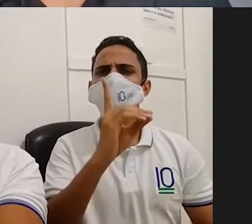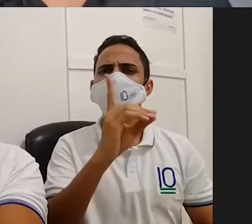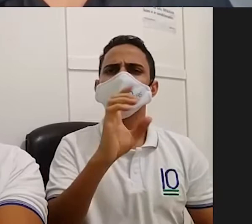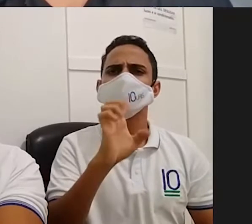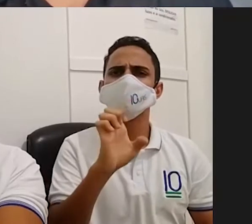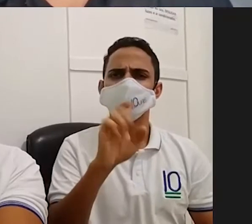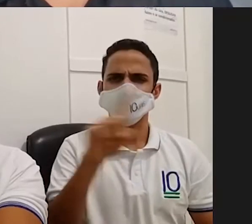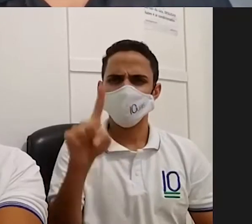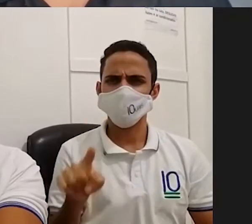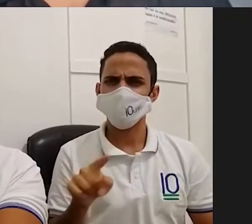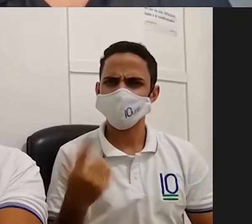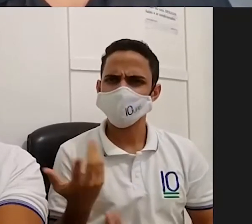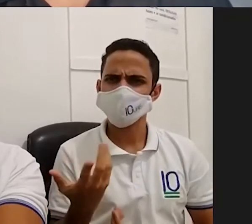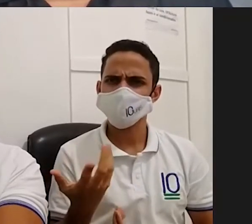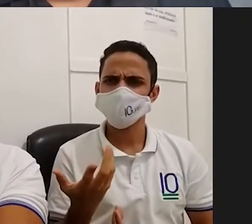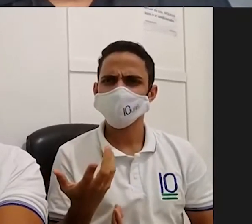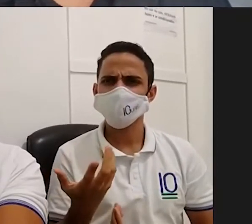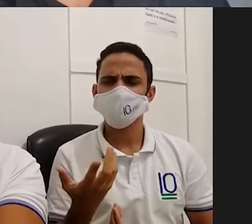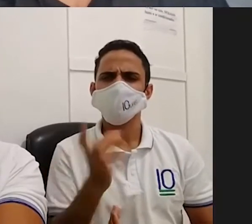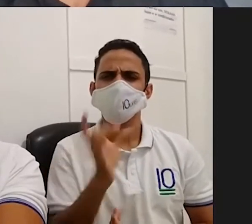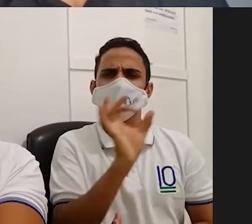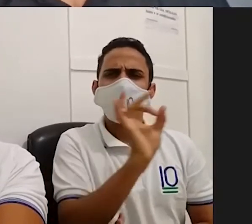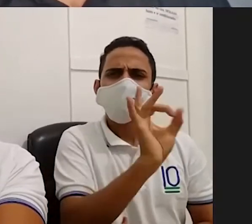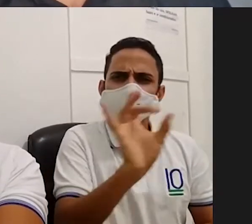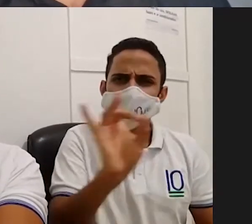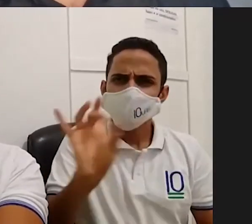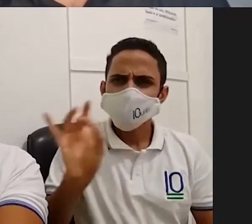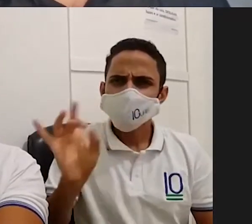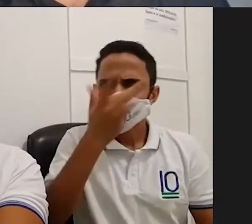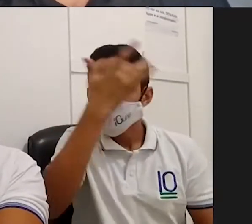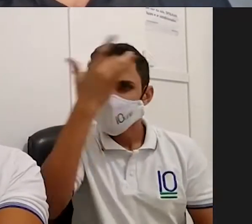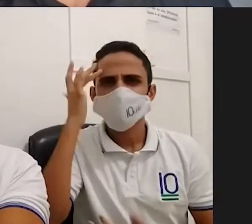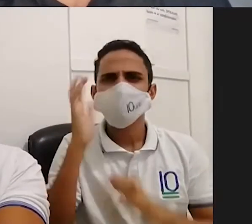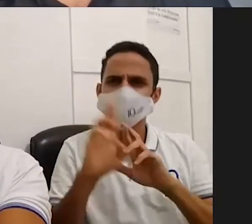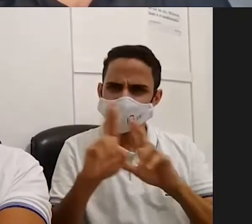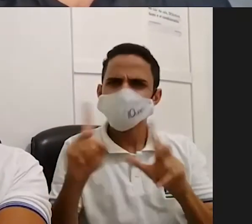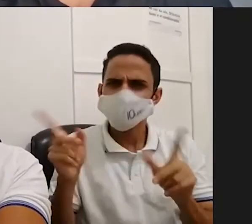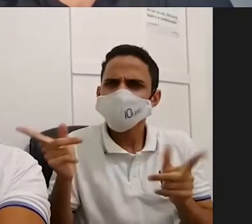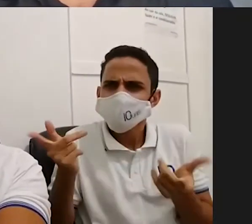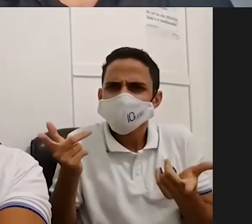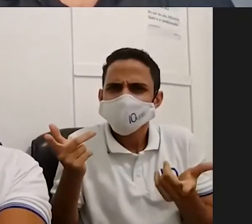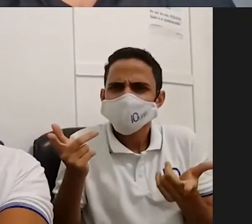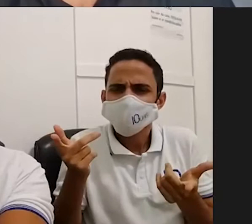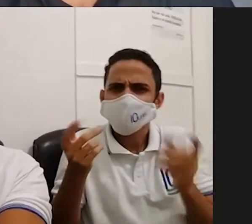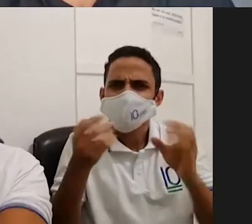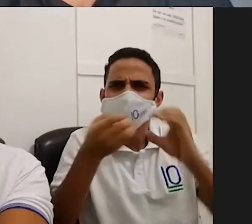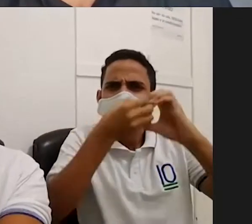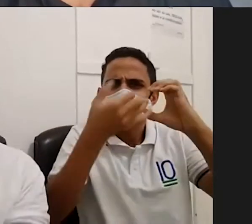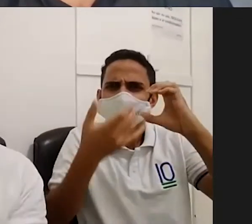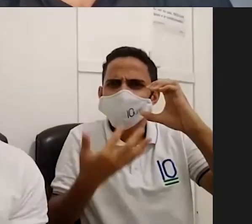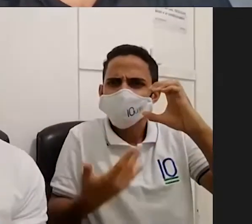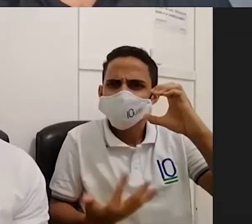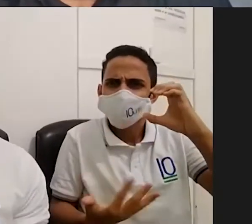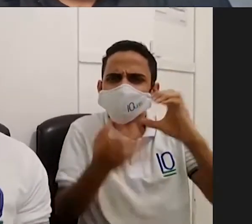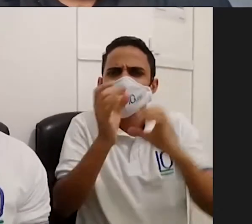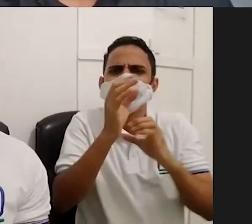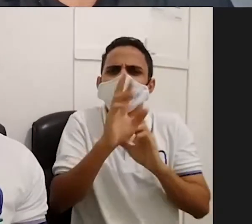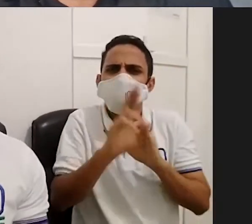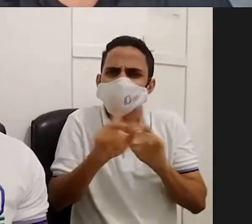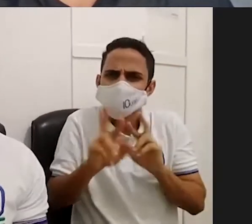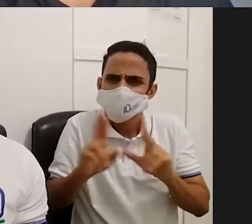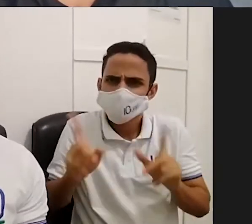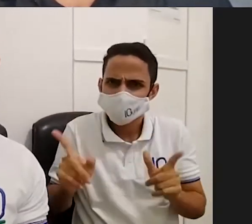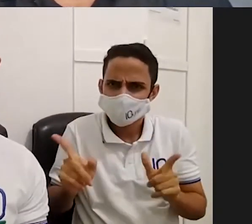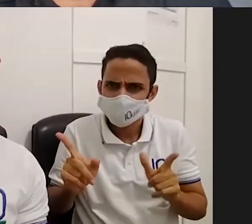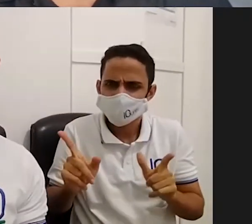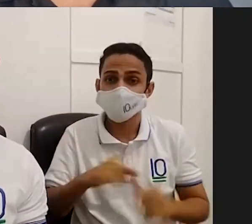ninguém, né? Tem suas características, tem seu perfil. Eu acho que a gente também deve pensar em equidade, que é